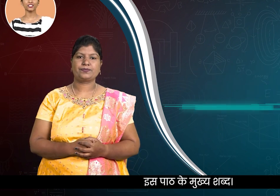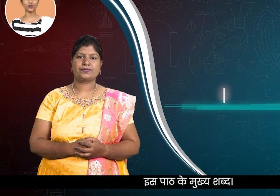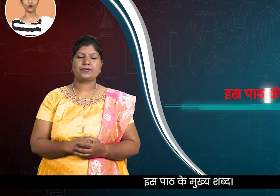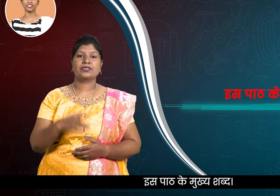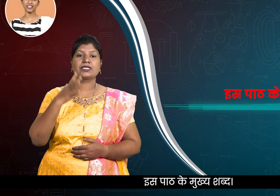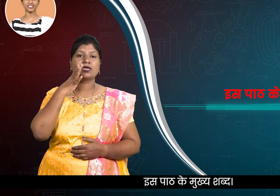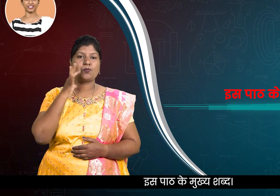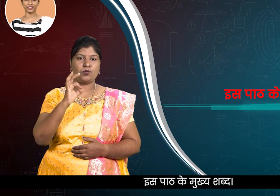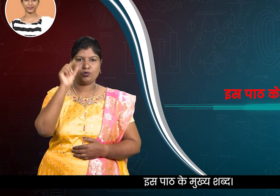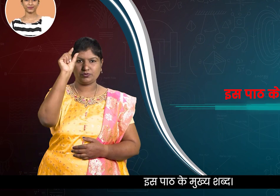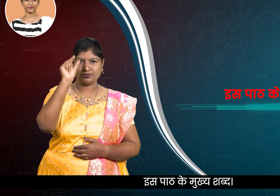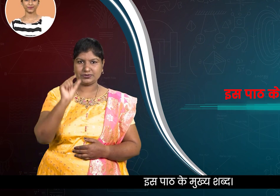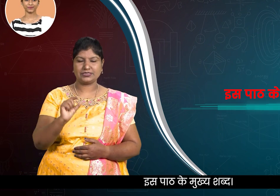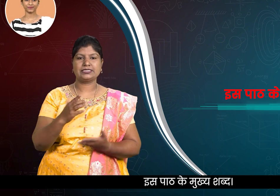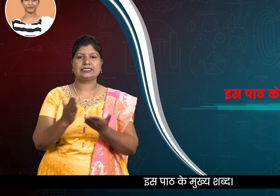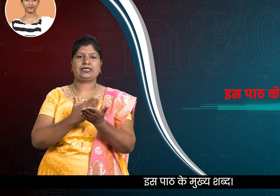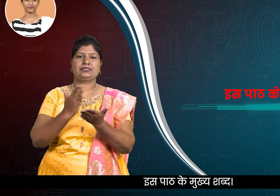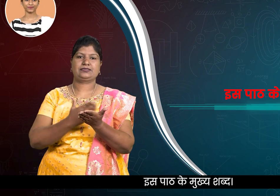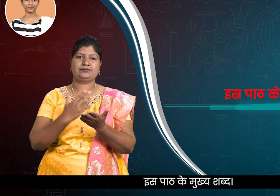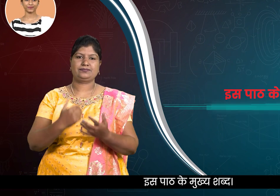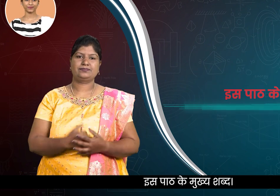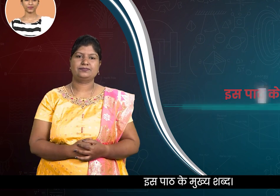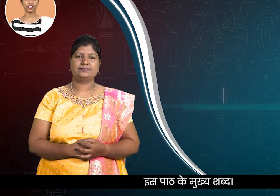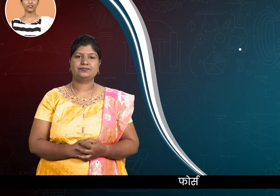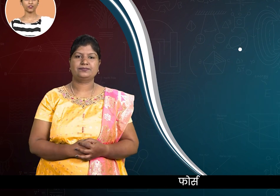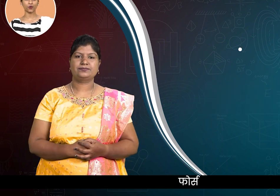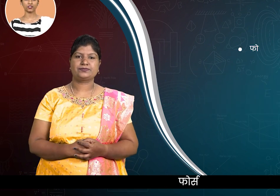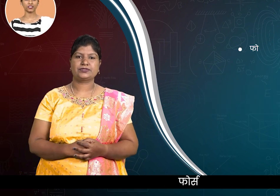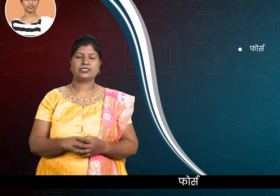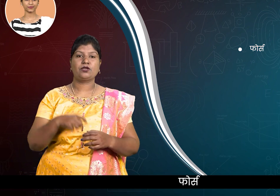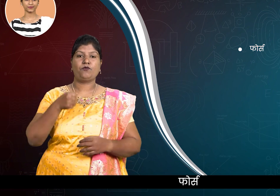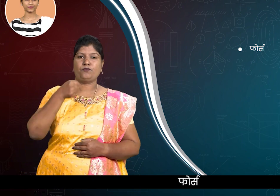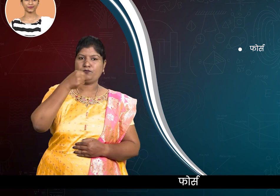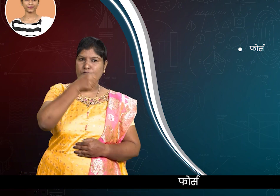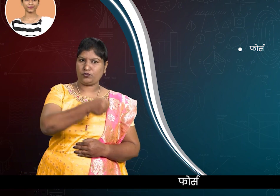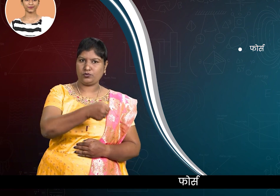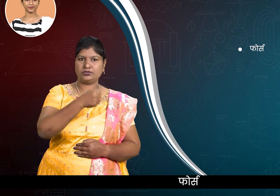इस पाठ के मुख्य शब्द यानी कीवर्ड्स: फोर्स,